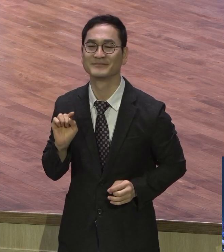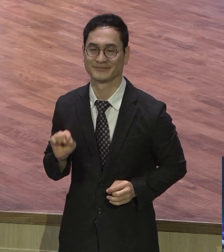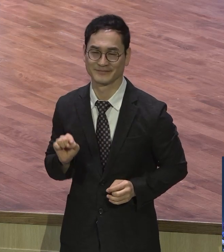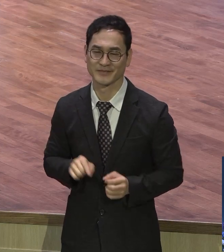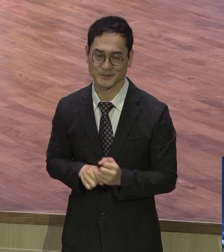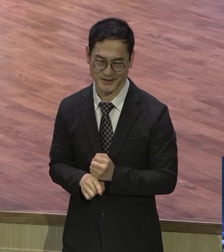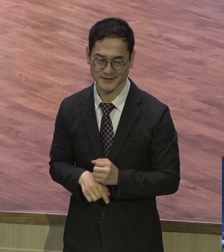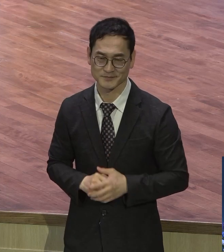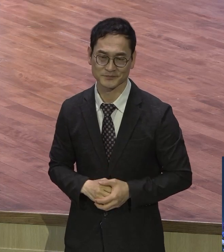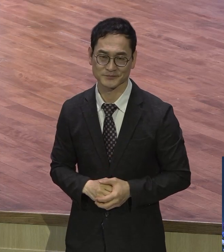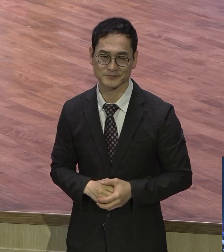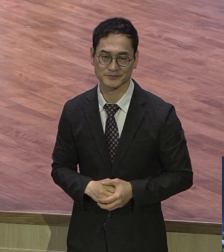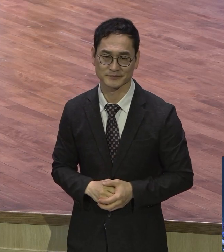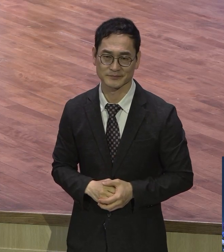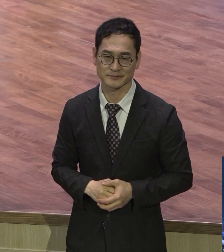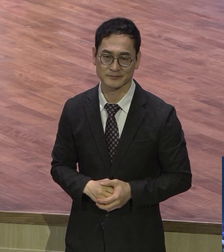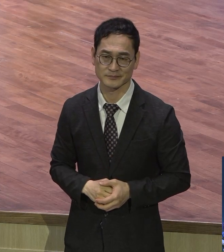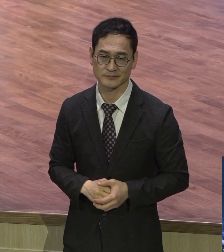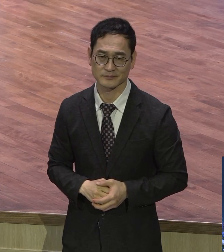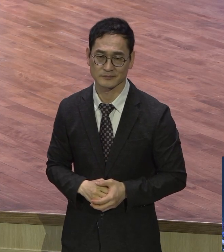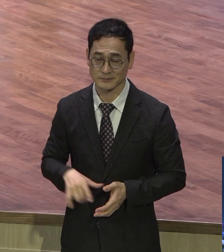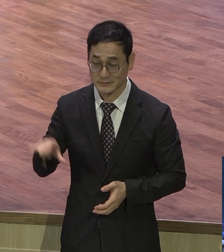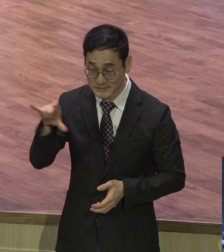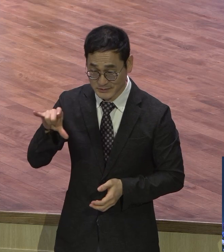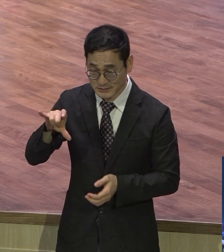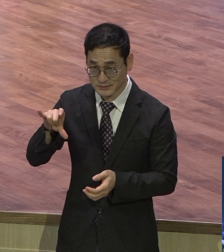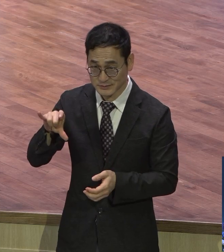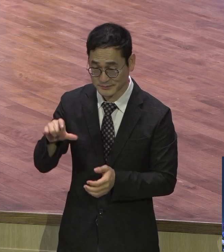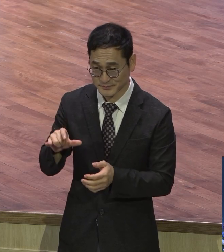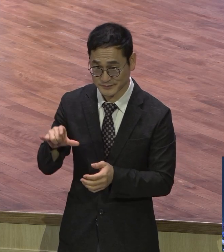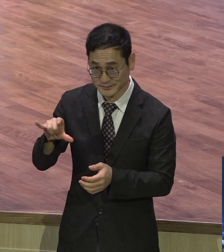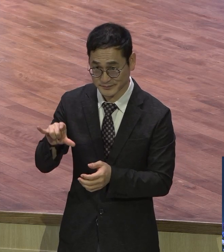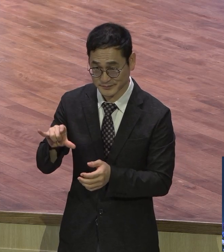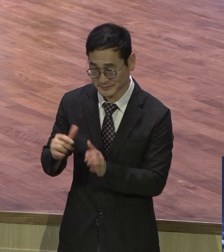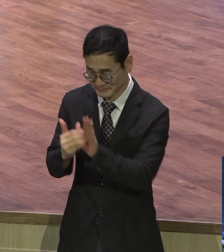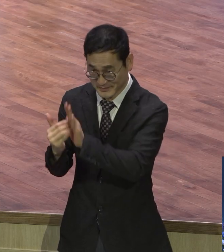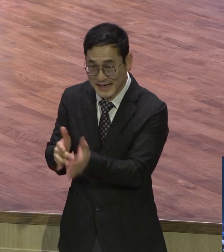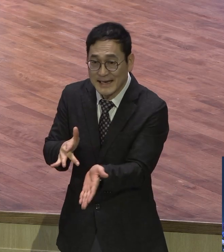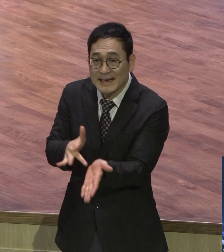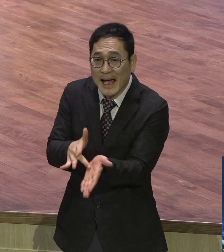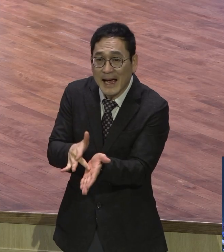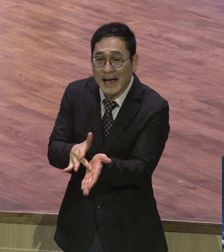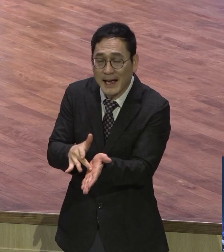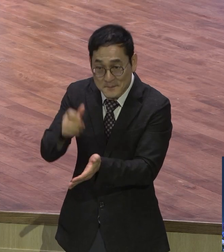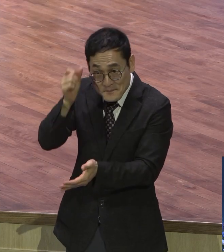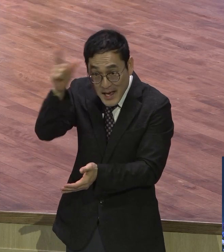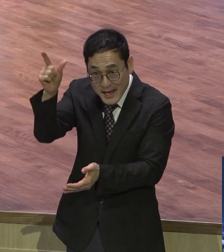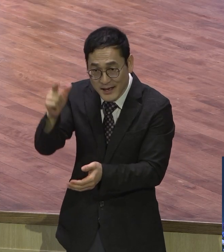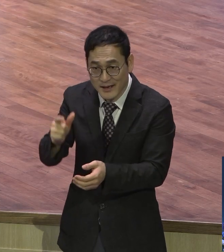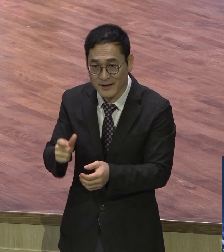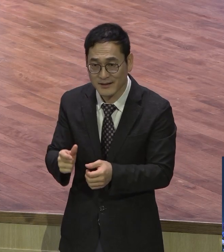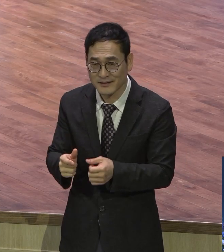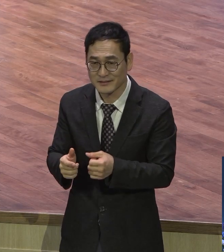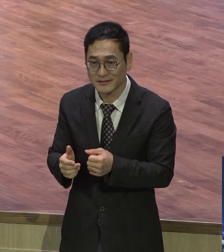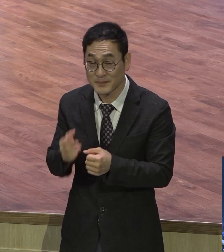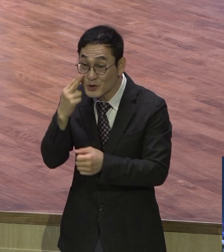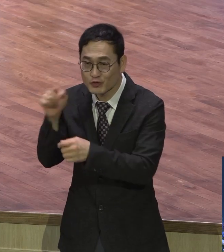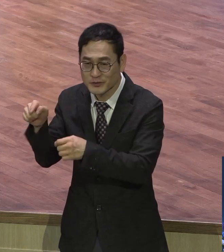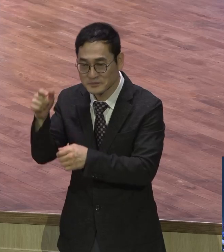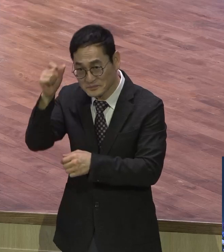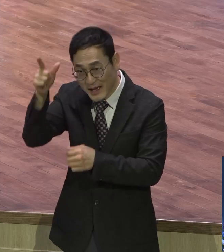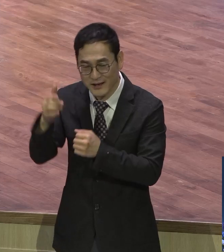개발되고 오늘 아침에도 보니까 미국에서 백신이 개발되었다. 500명, 5천명, 5만명 지금